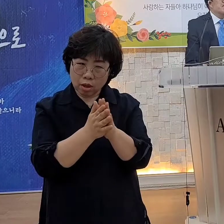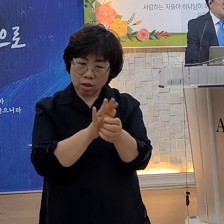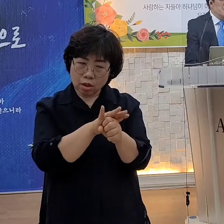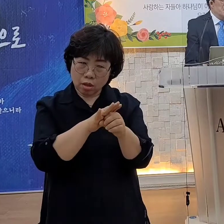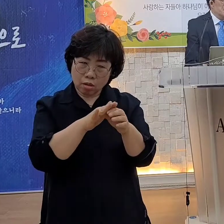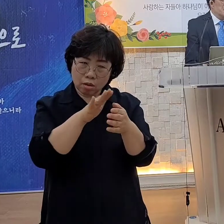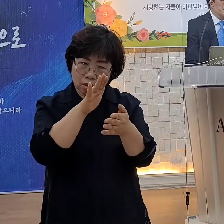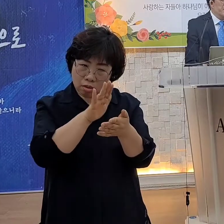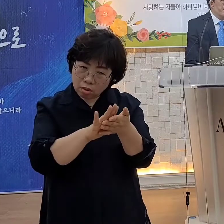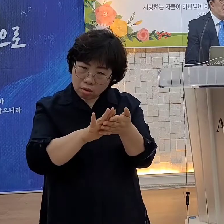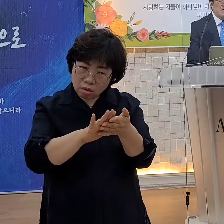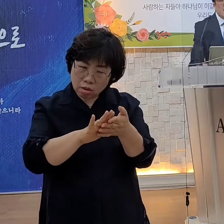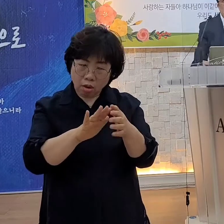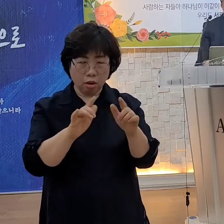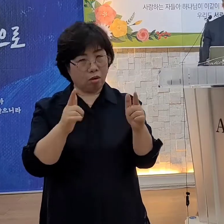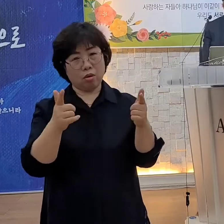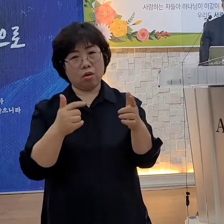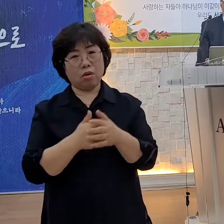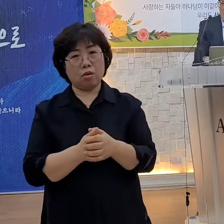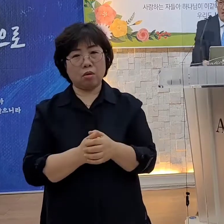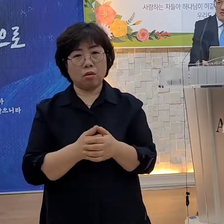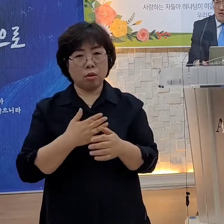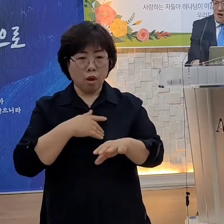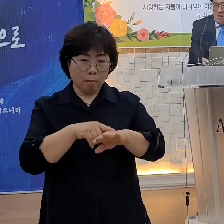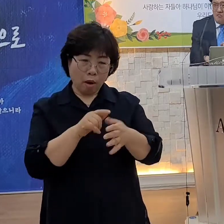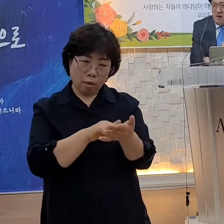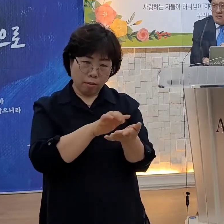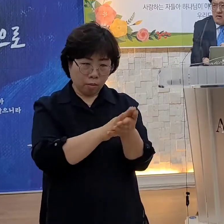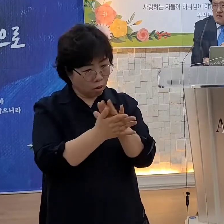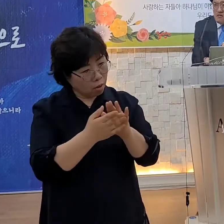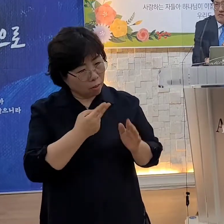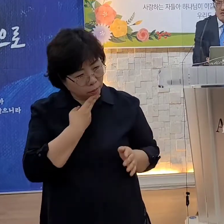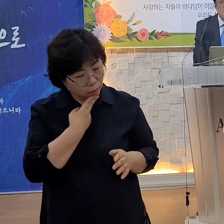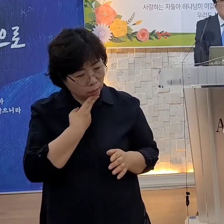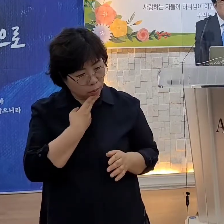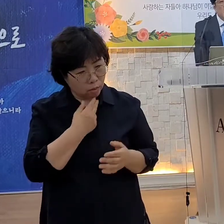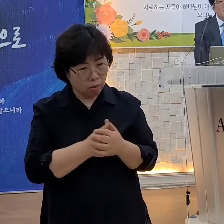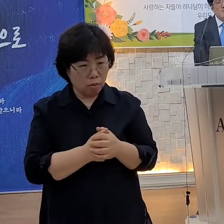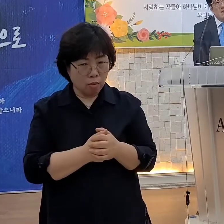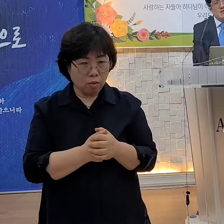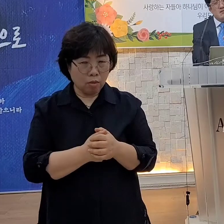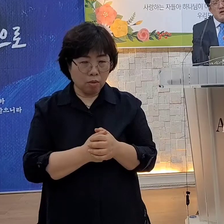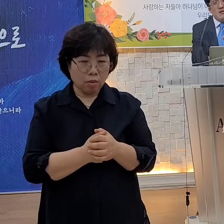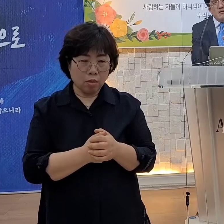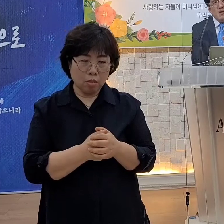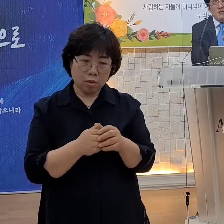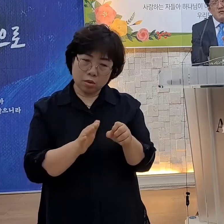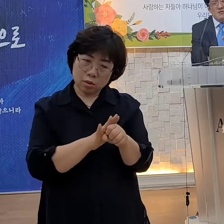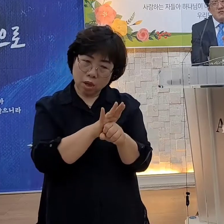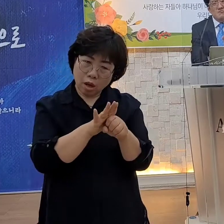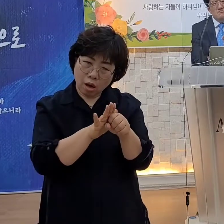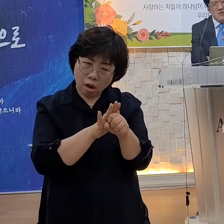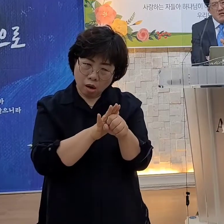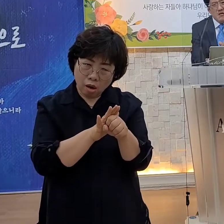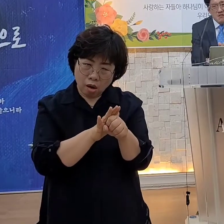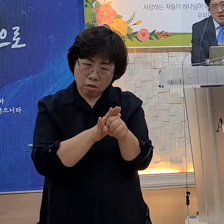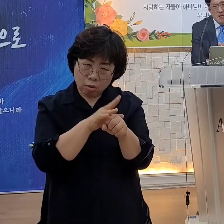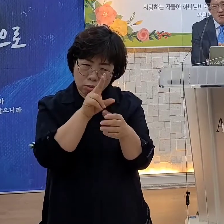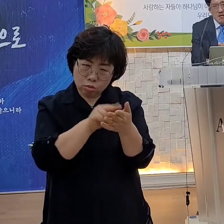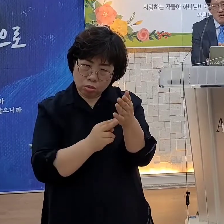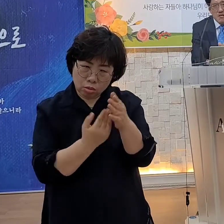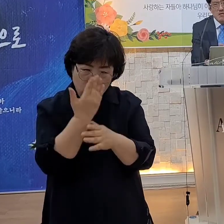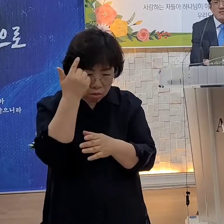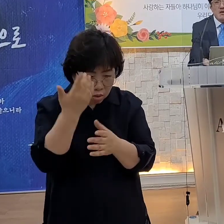이렇게 갈 수밖에 없는 거예요. 내 마음도 안 바뀌었는데 안 행복한데 그럼 내가 뭔가 이 사랑에 문제가